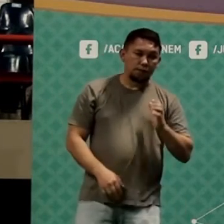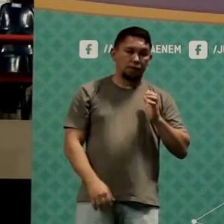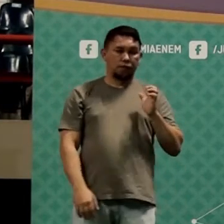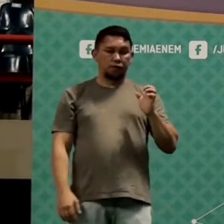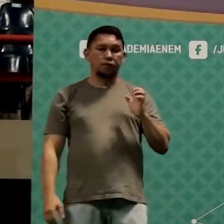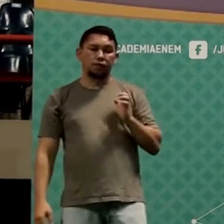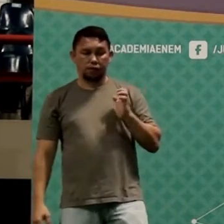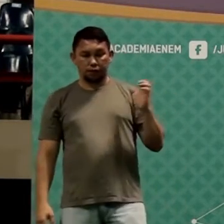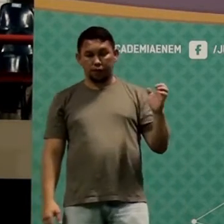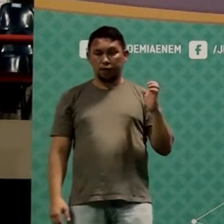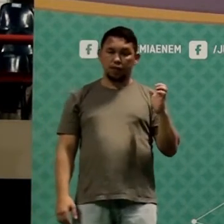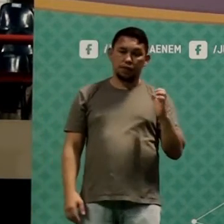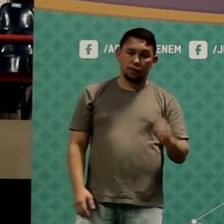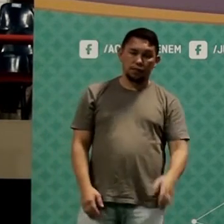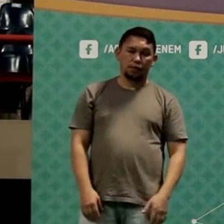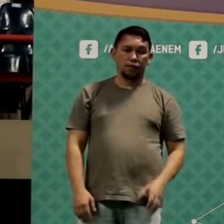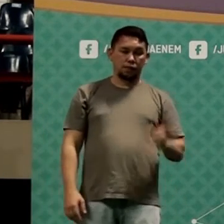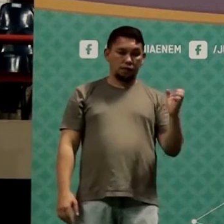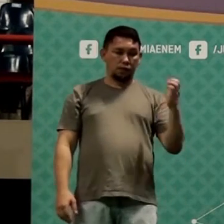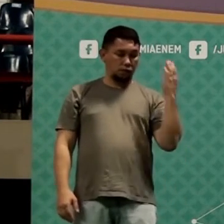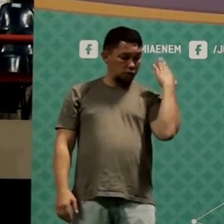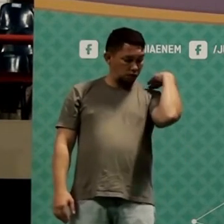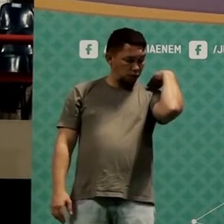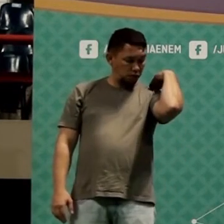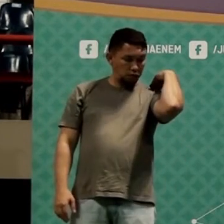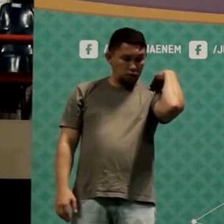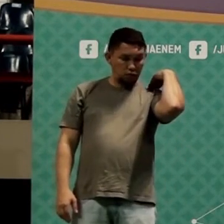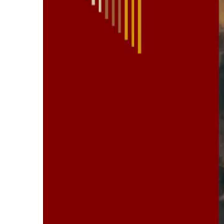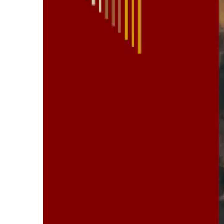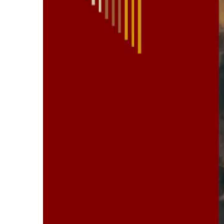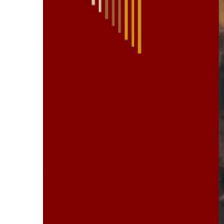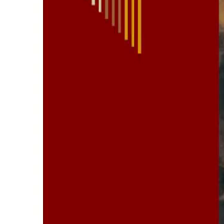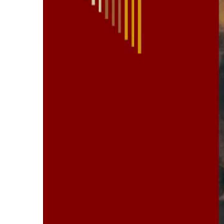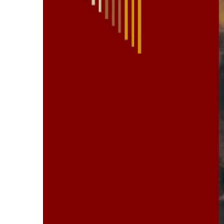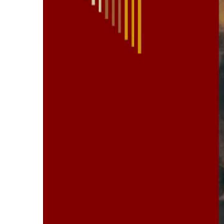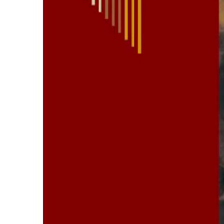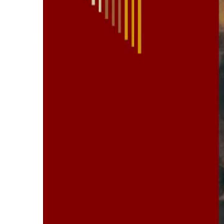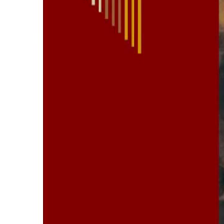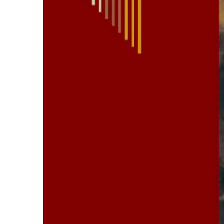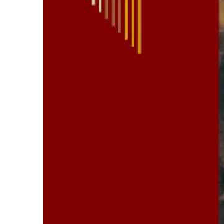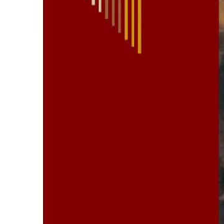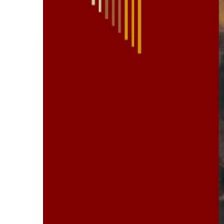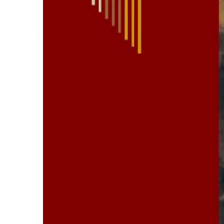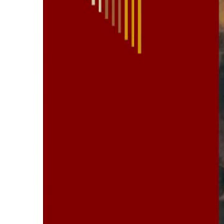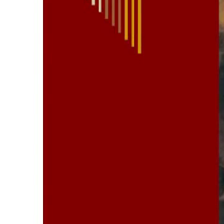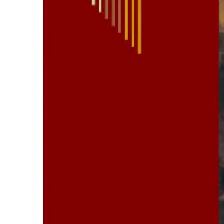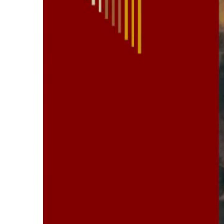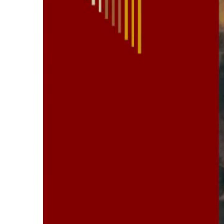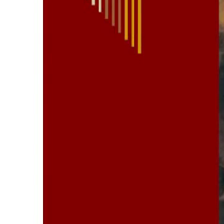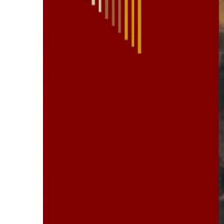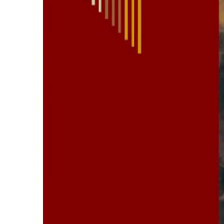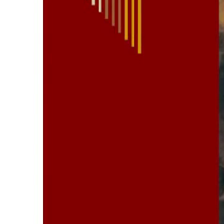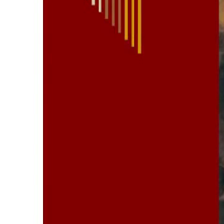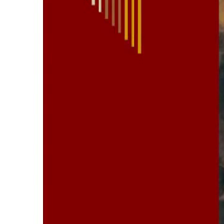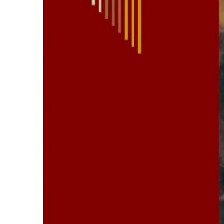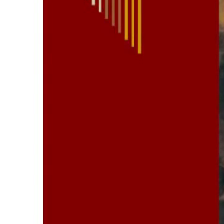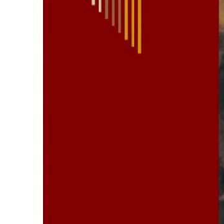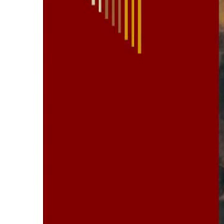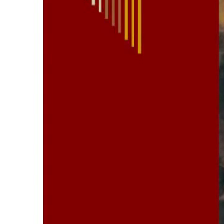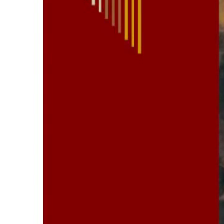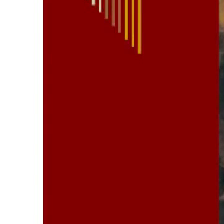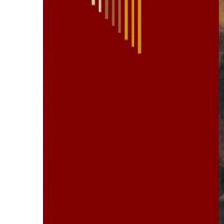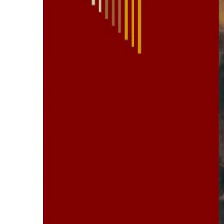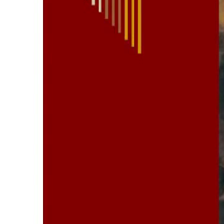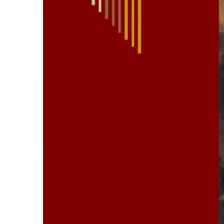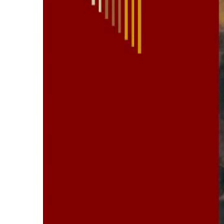E o ombro dela, atrás do ombro dela, na parte mais baixa do ombro dela, secou o rio e